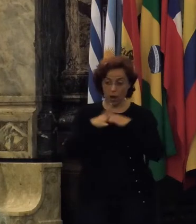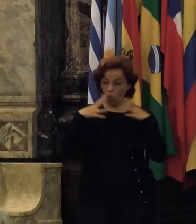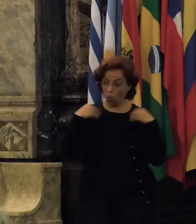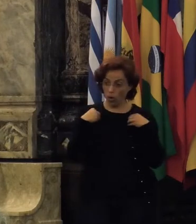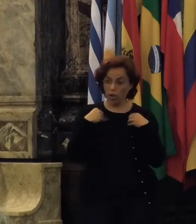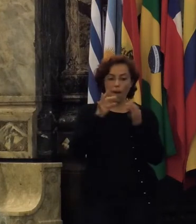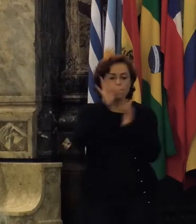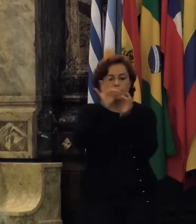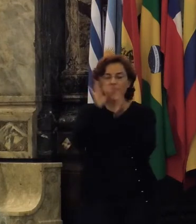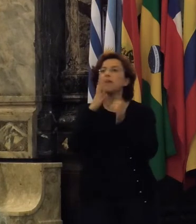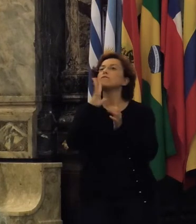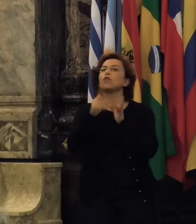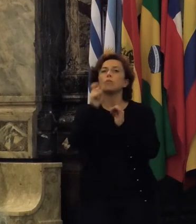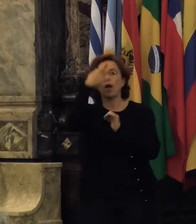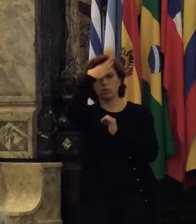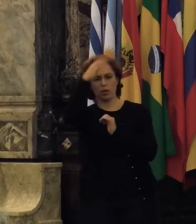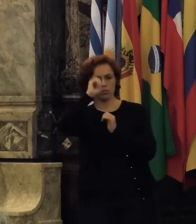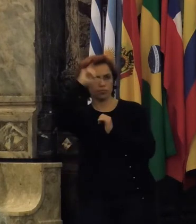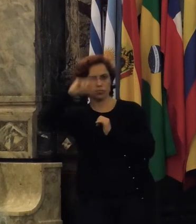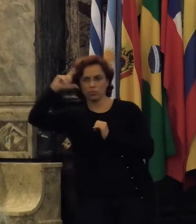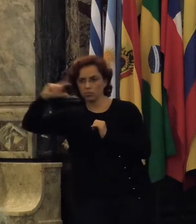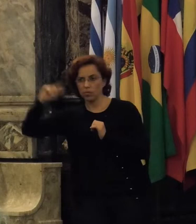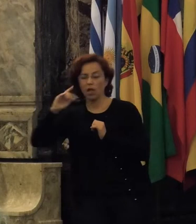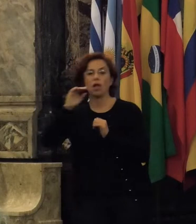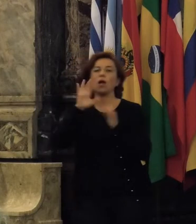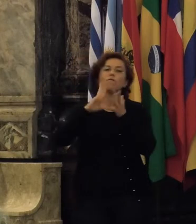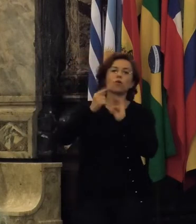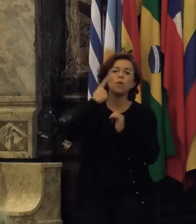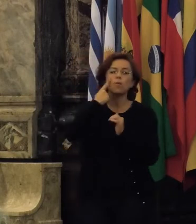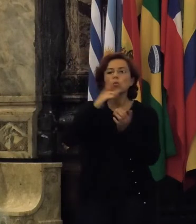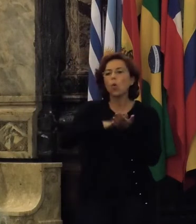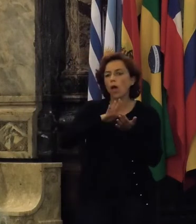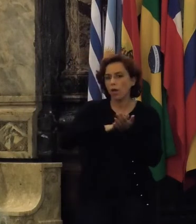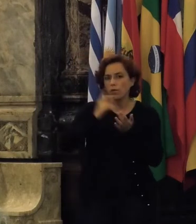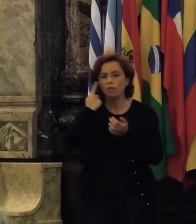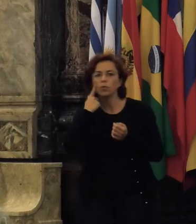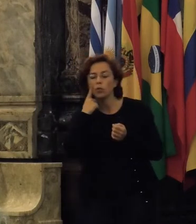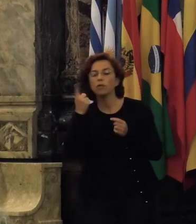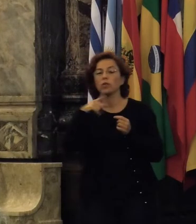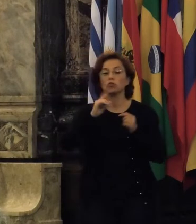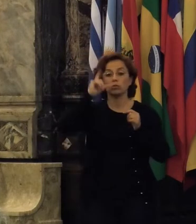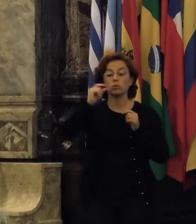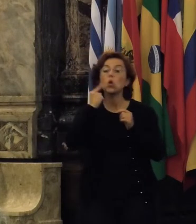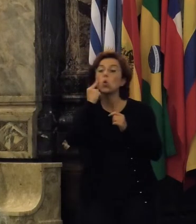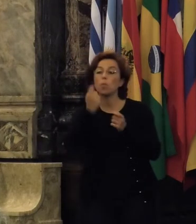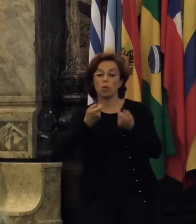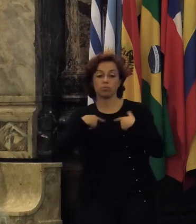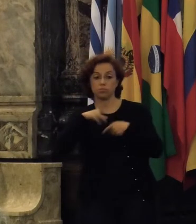eran medidas su inteligencia. Existían los tests de medición de la inteligencia, que daba un coeficiente intelectual